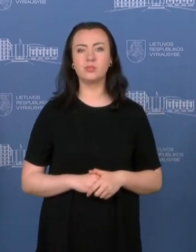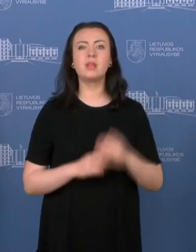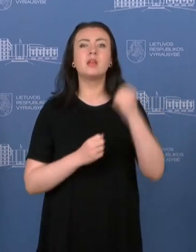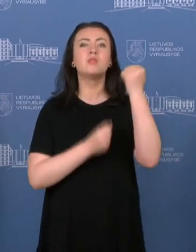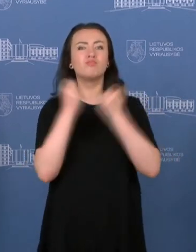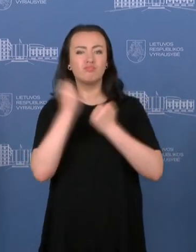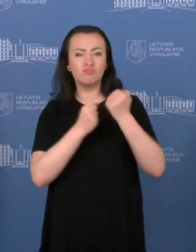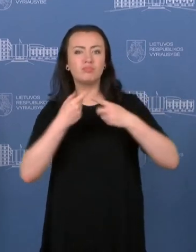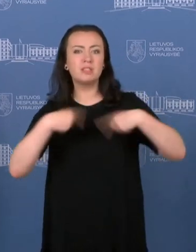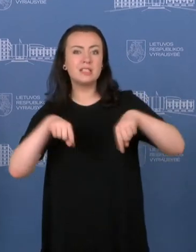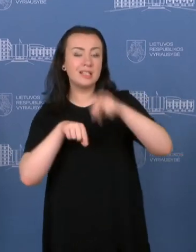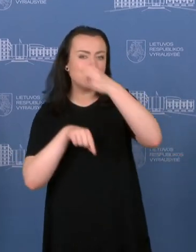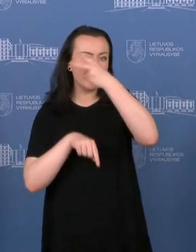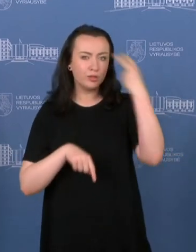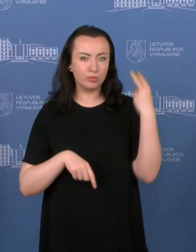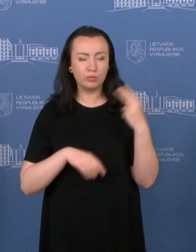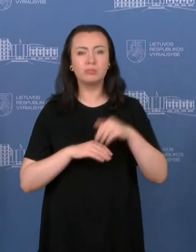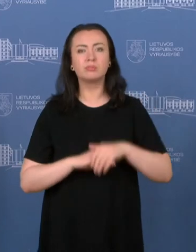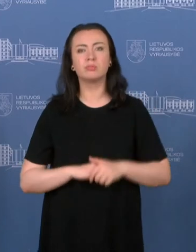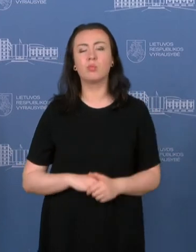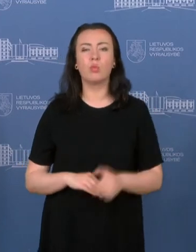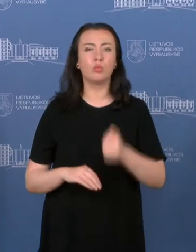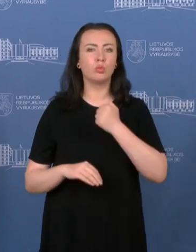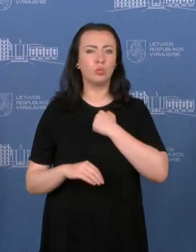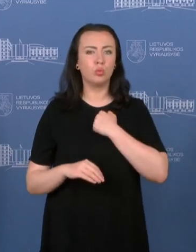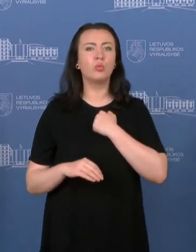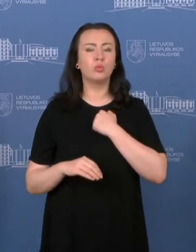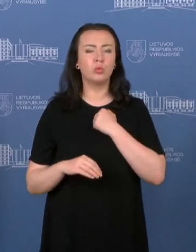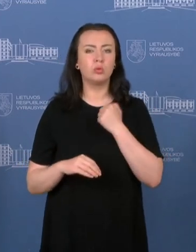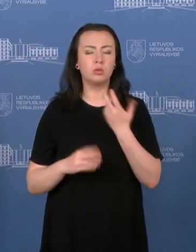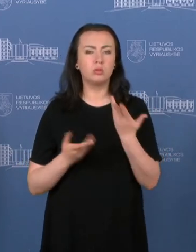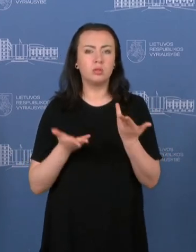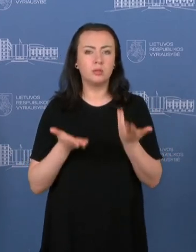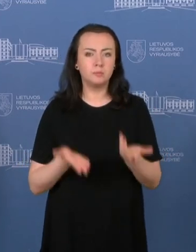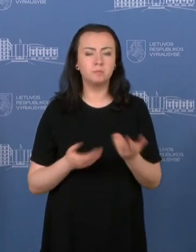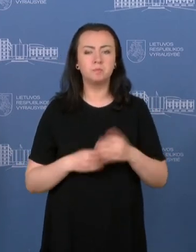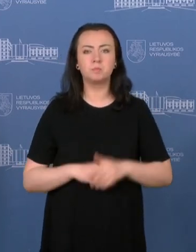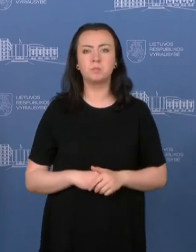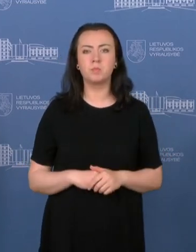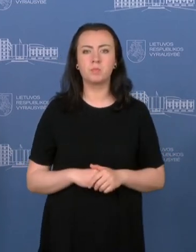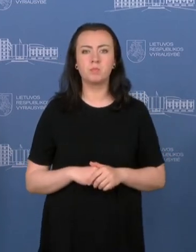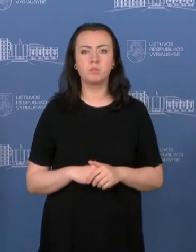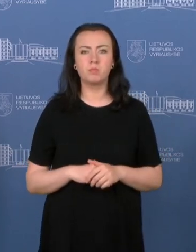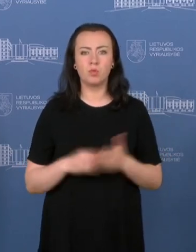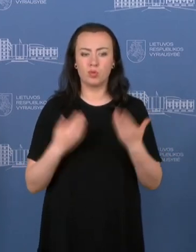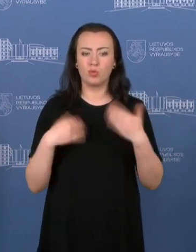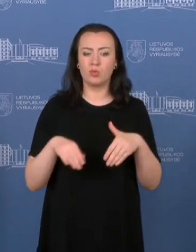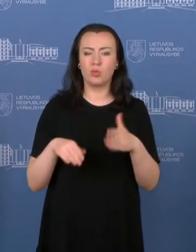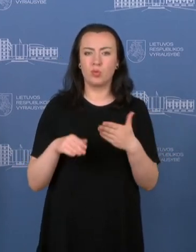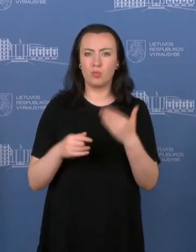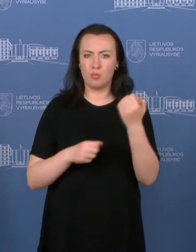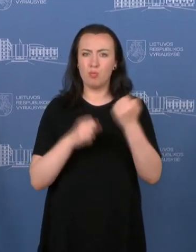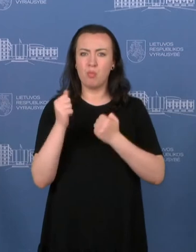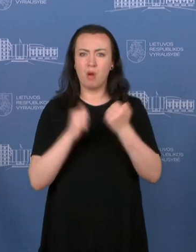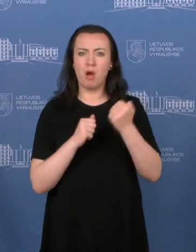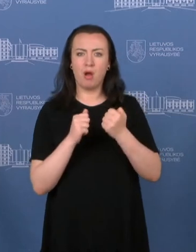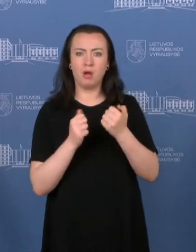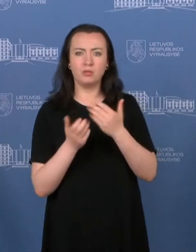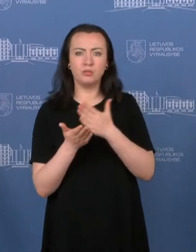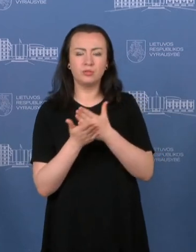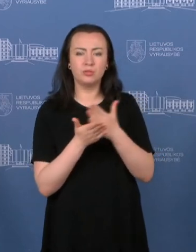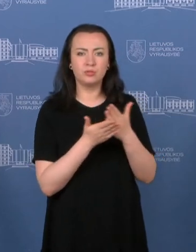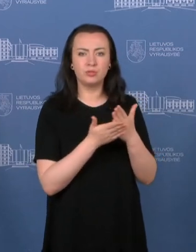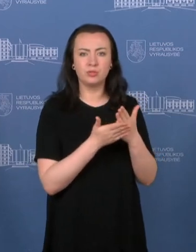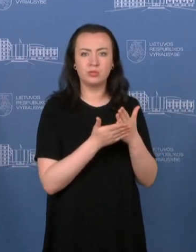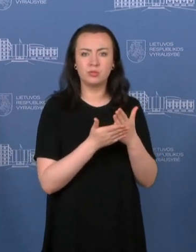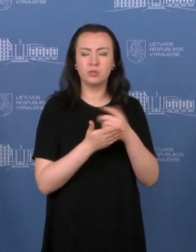Transporto sektorius Lietuvoje jis yra pakankamai garbingo amžiaus ir taip yra ne dėl to, kad